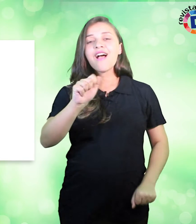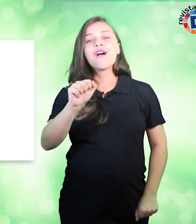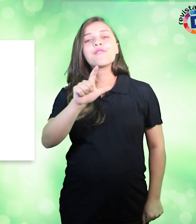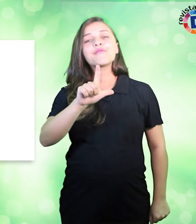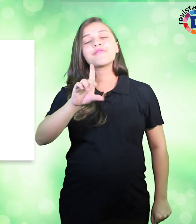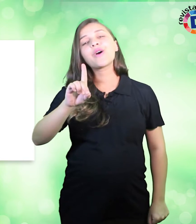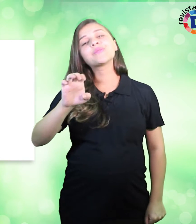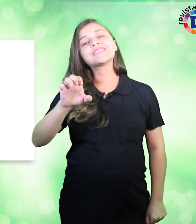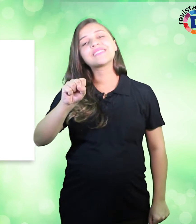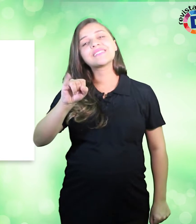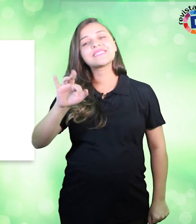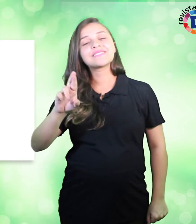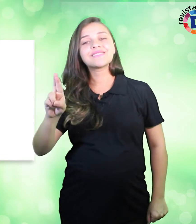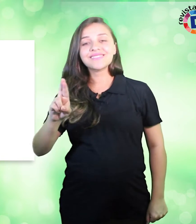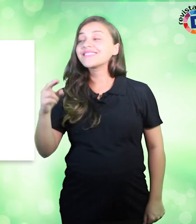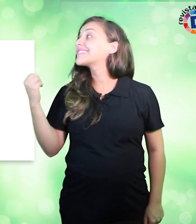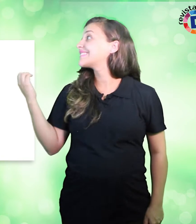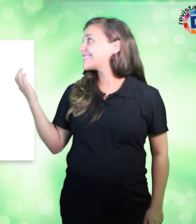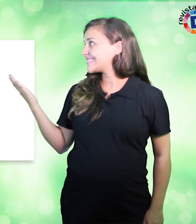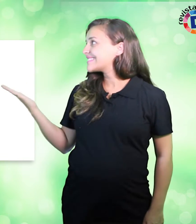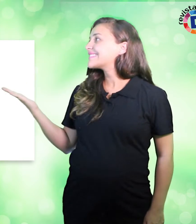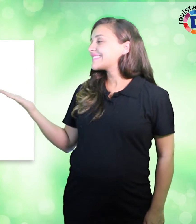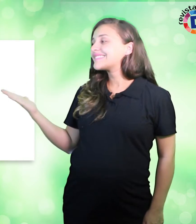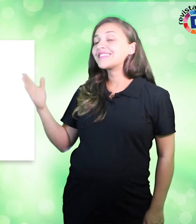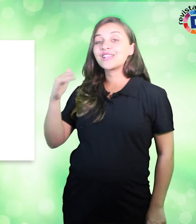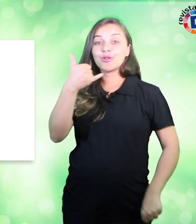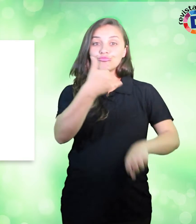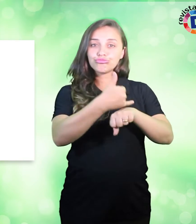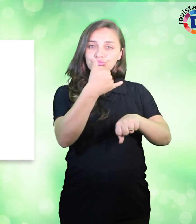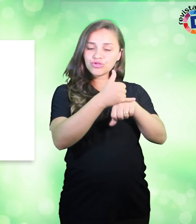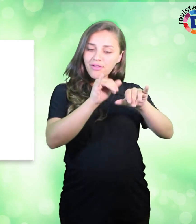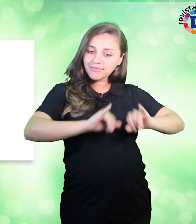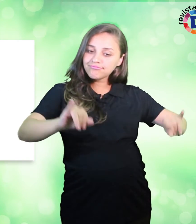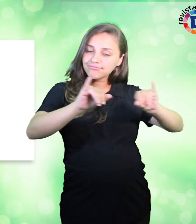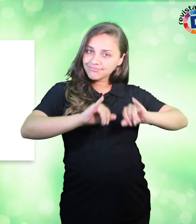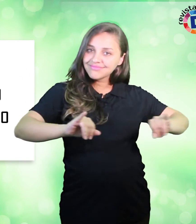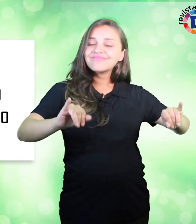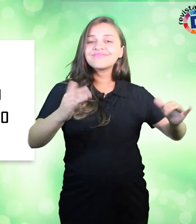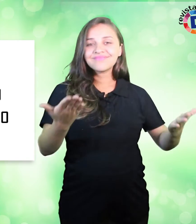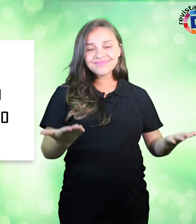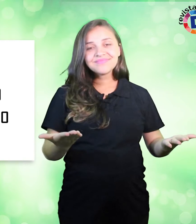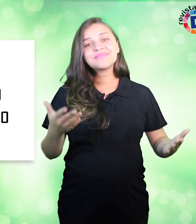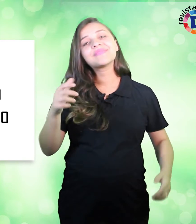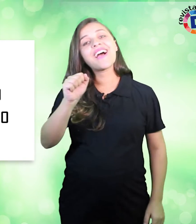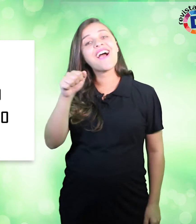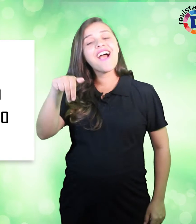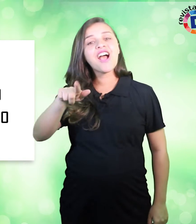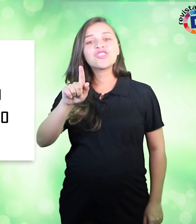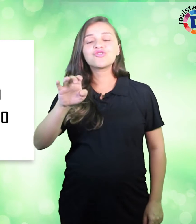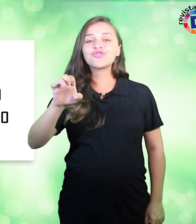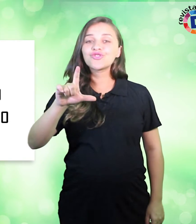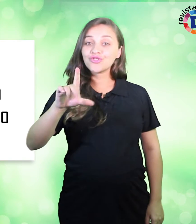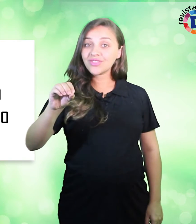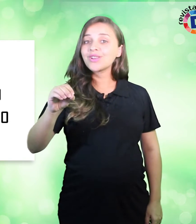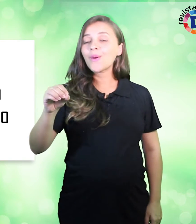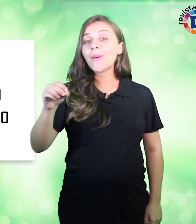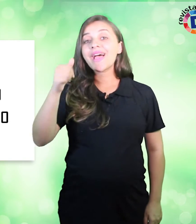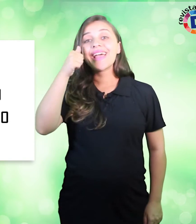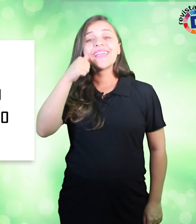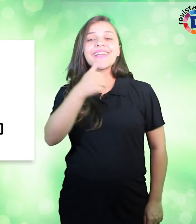o Superintendente de Captação de Recursos e Marketing, Ângelo Franzão, e a Presidente